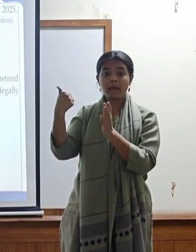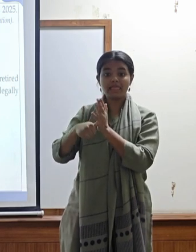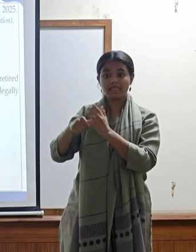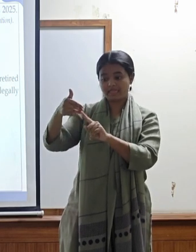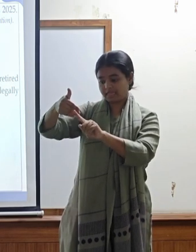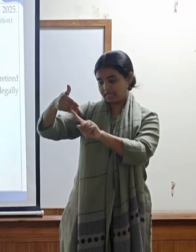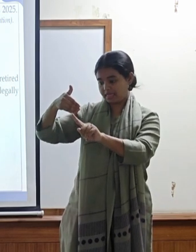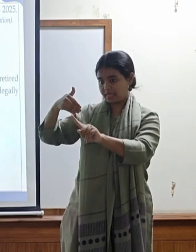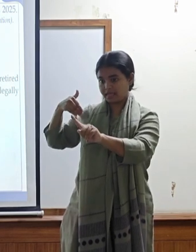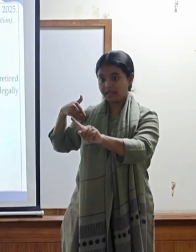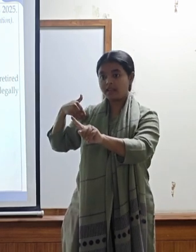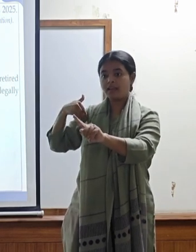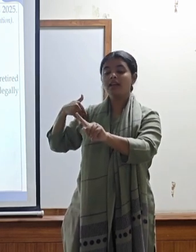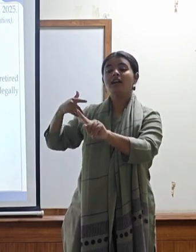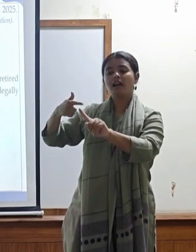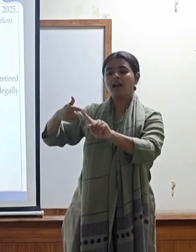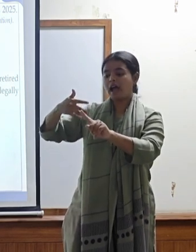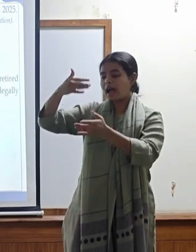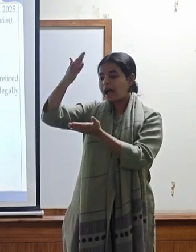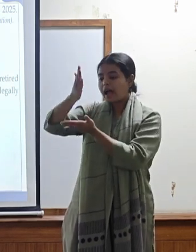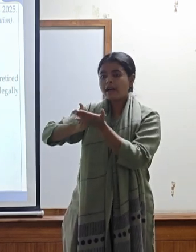50% एज पेंशन आपको रिसीव होगा.